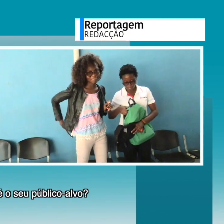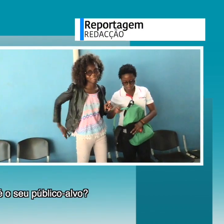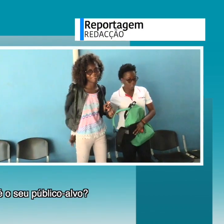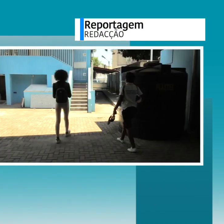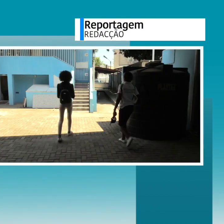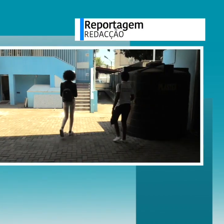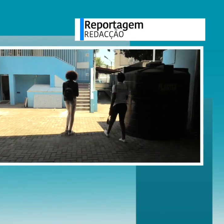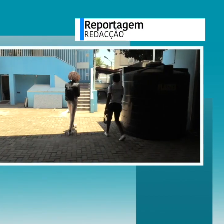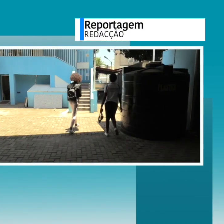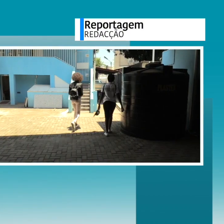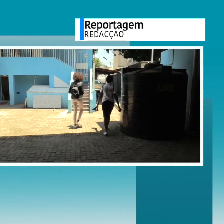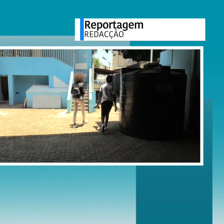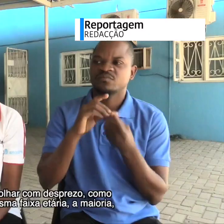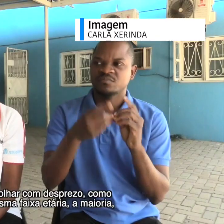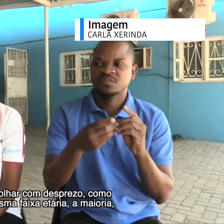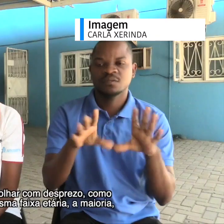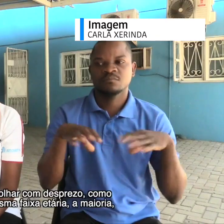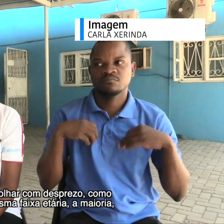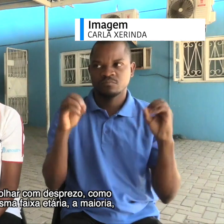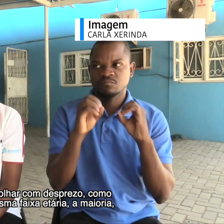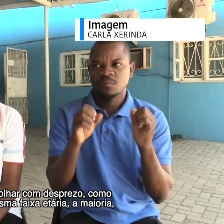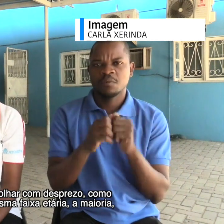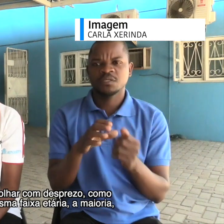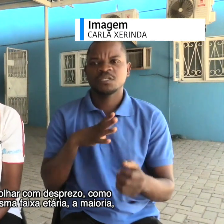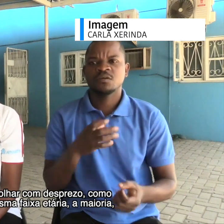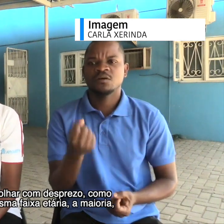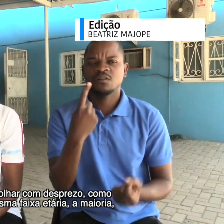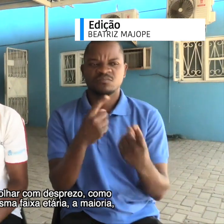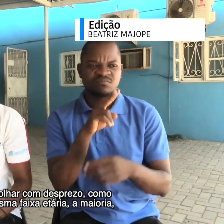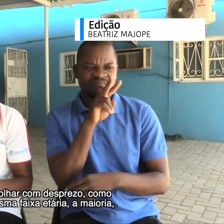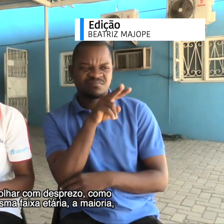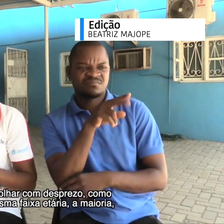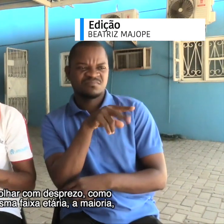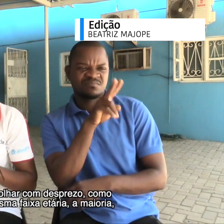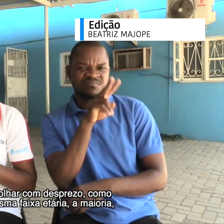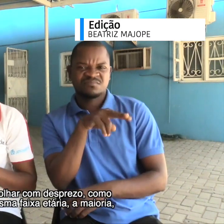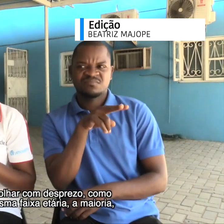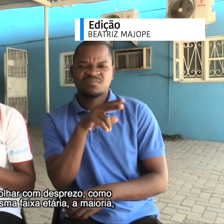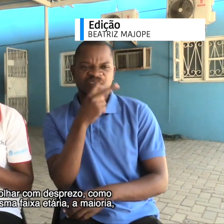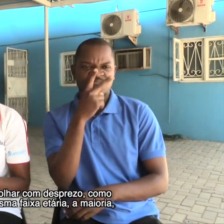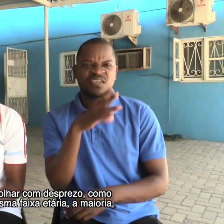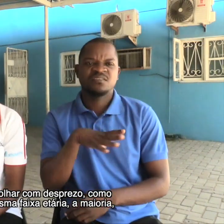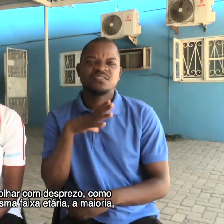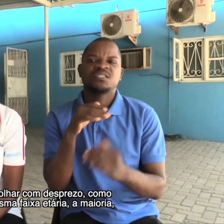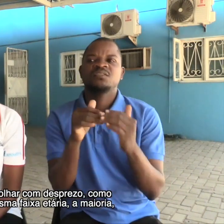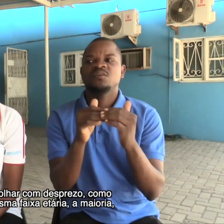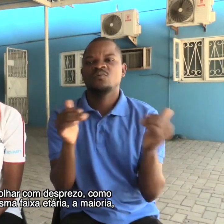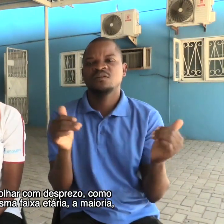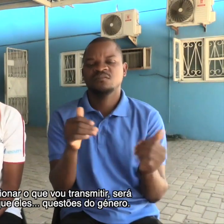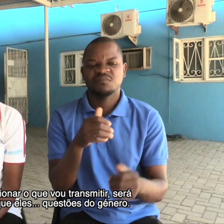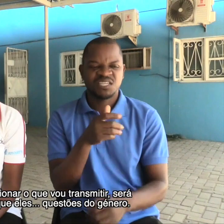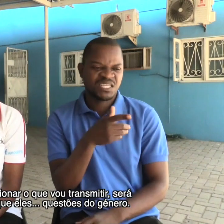público-alvo? Começam a olhar com aquele desprezo, como se fossem, como somos da mesma faixa etária, a maioria.